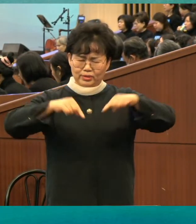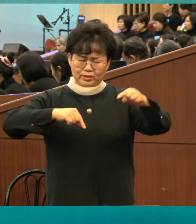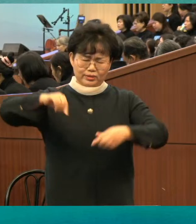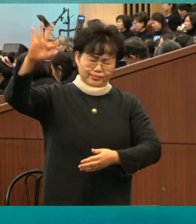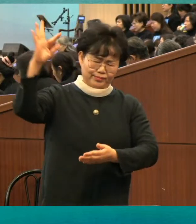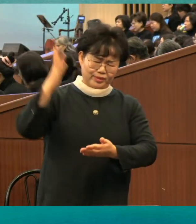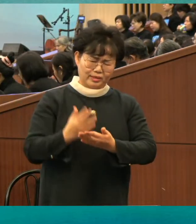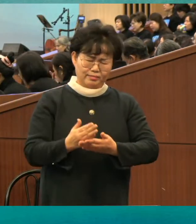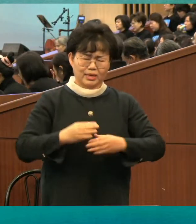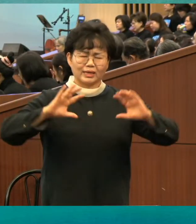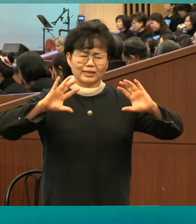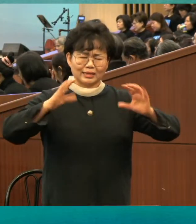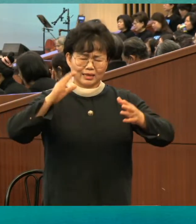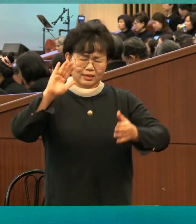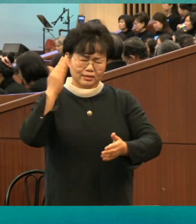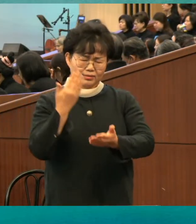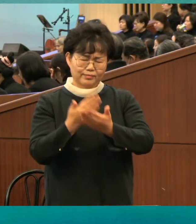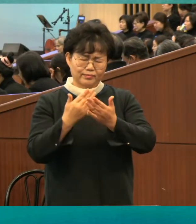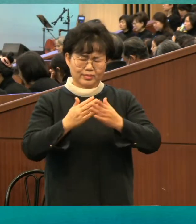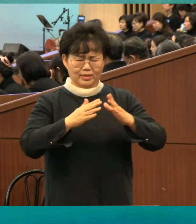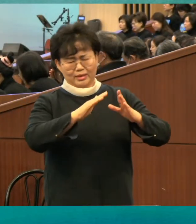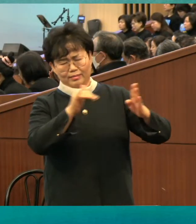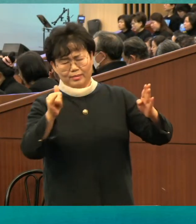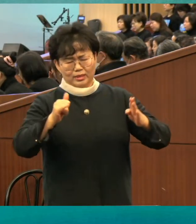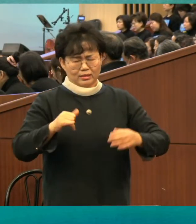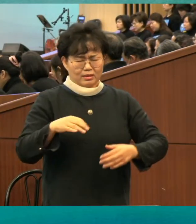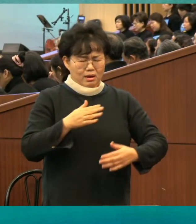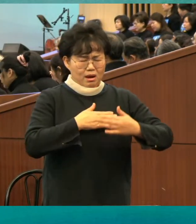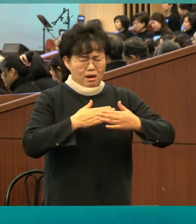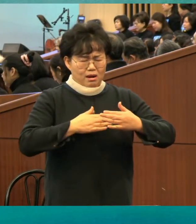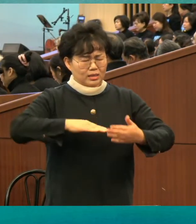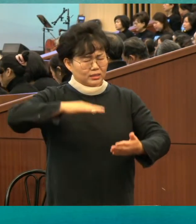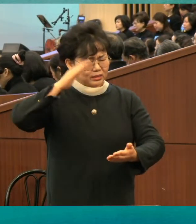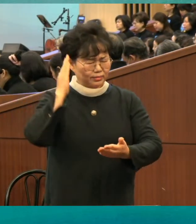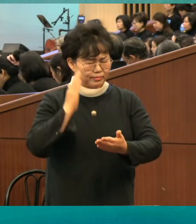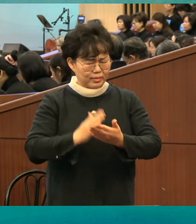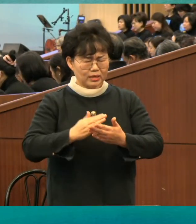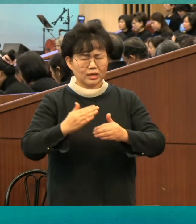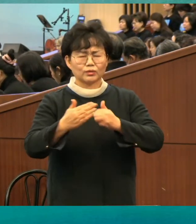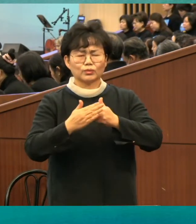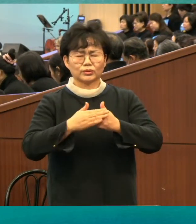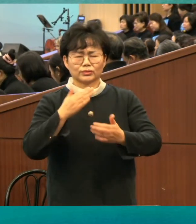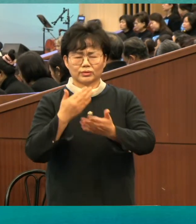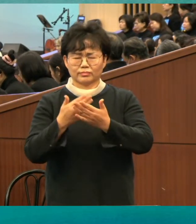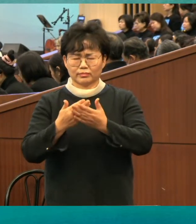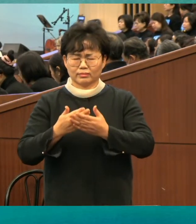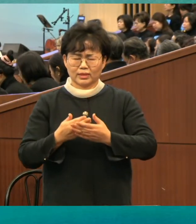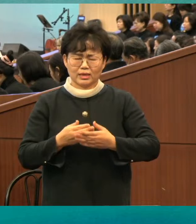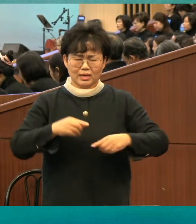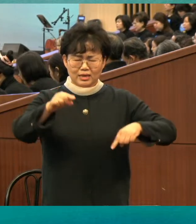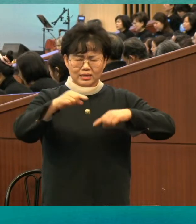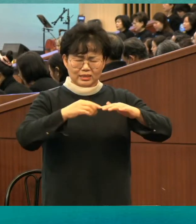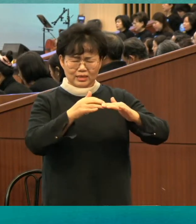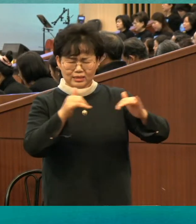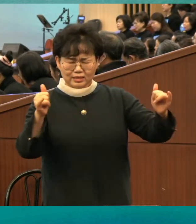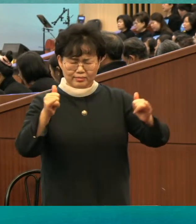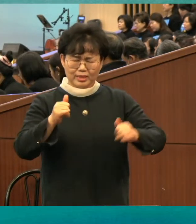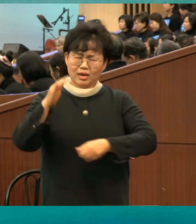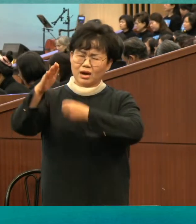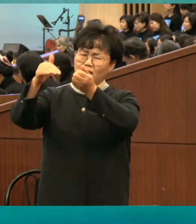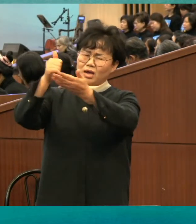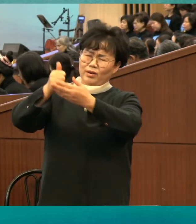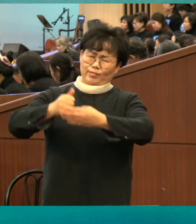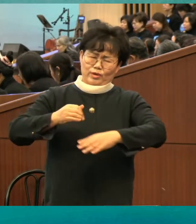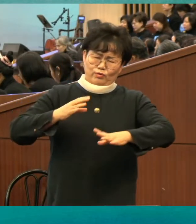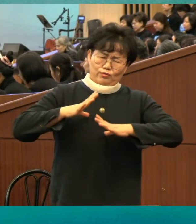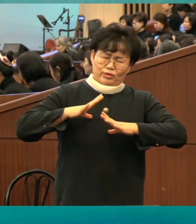주시옵소서. 백성들이 불안해하지 않게 하여 주시옵시고 리더십들이 하나님을 두려워하게 하여 주시옵시며